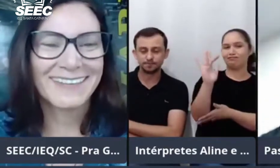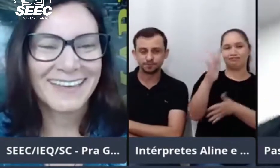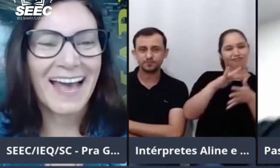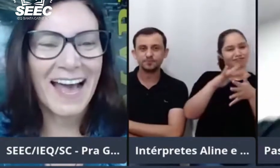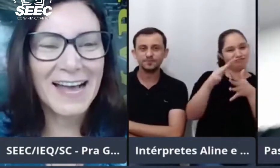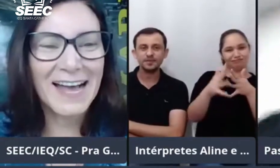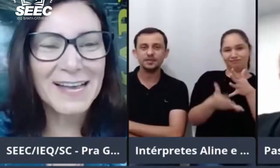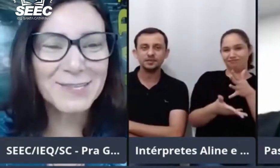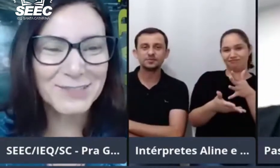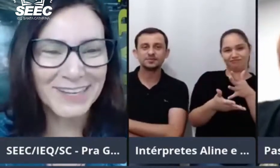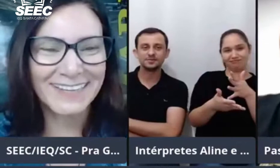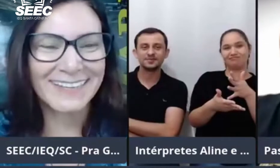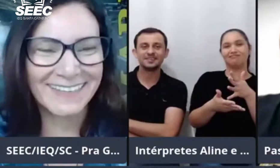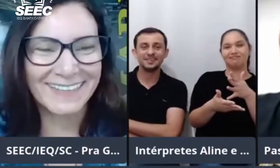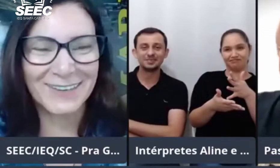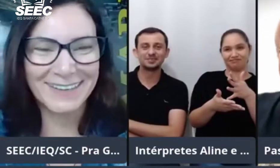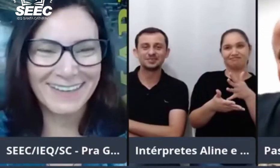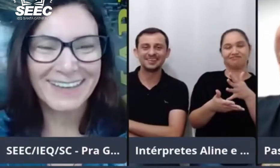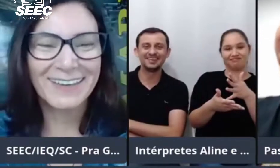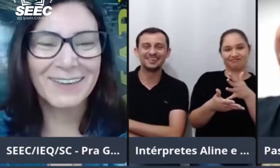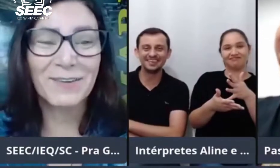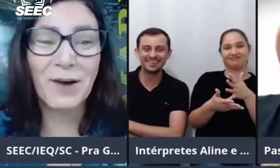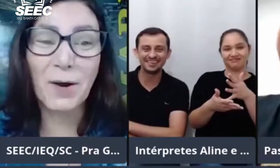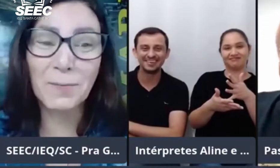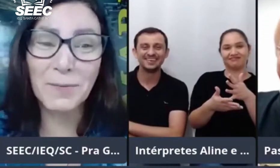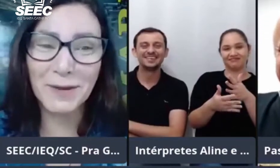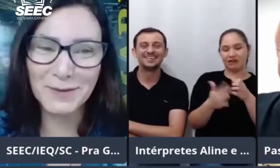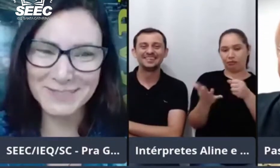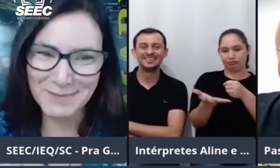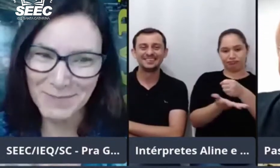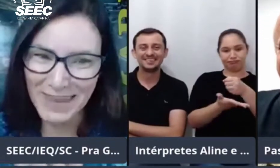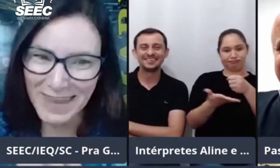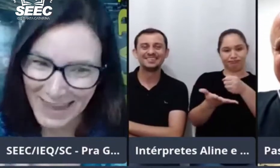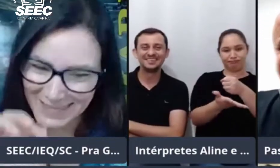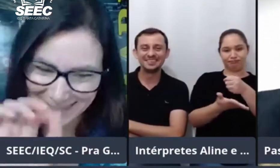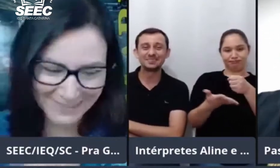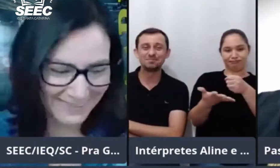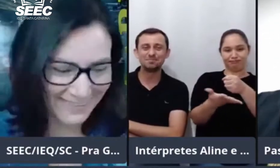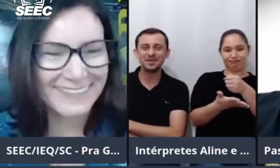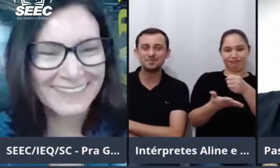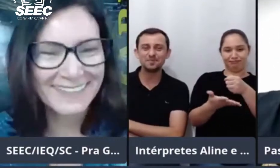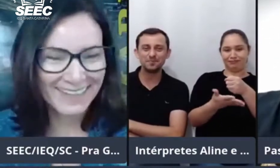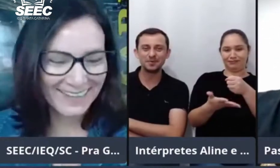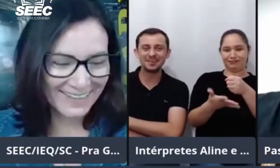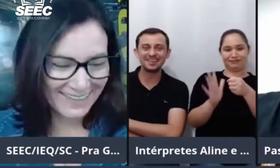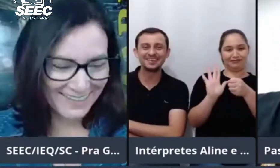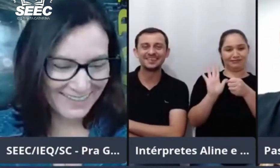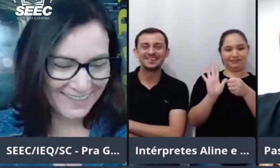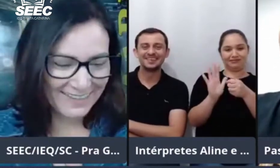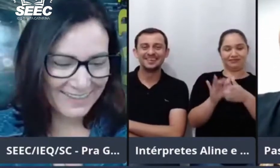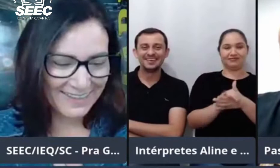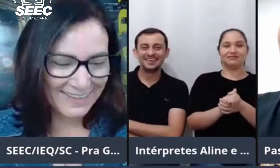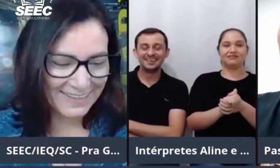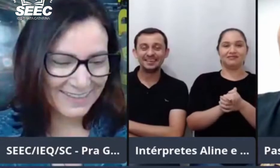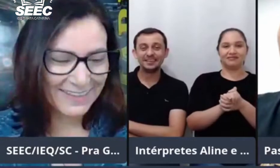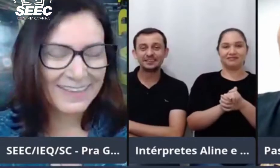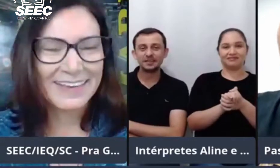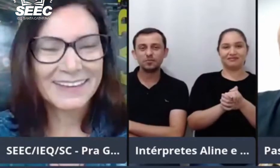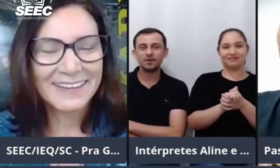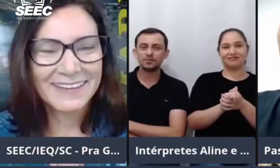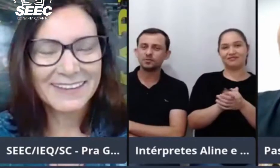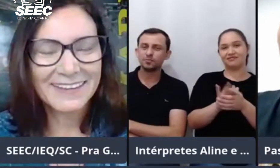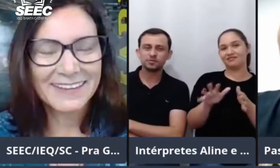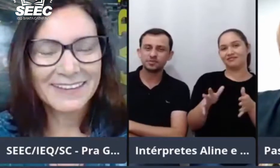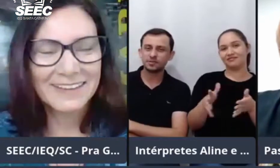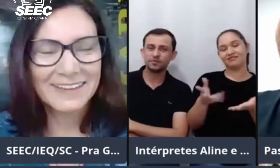Né? Raso, né? Isso. Igual o meu, assim, bem rasinho. Isso, bem pouquinho. E